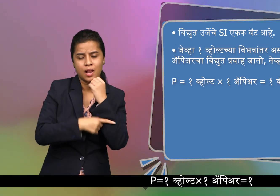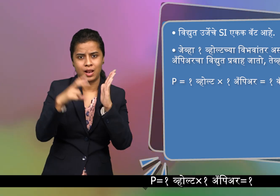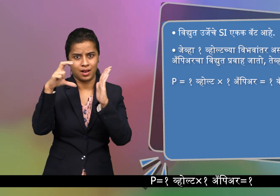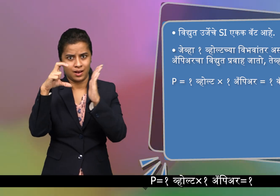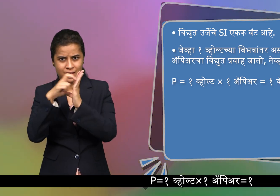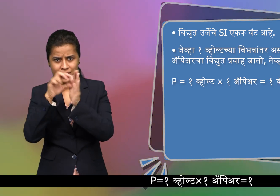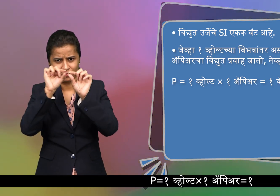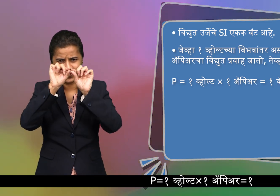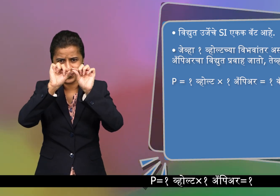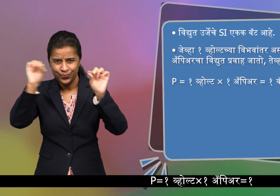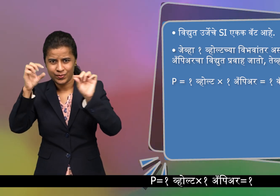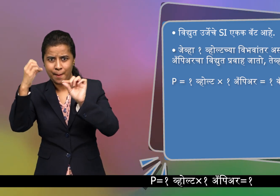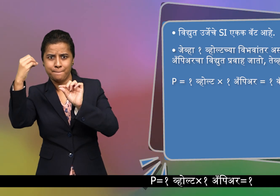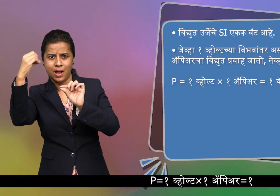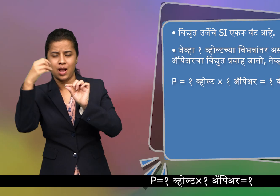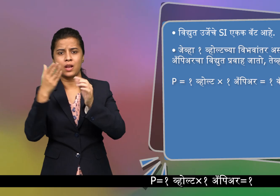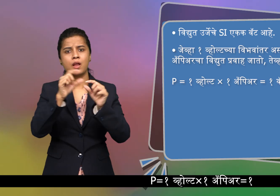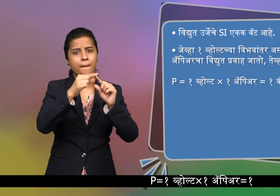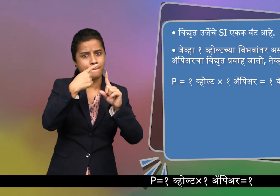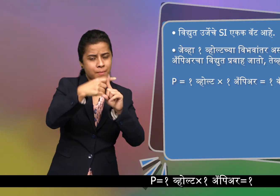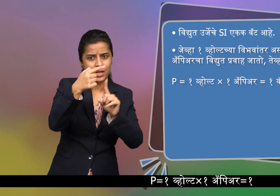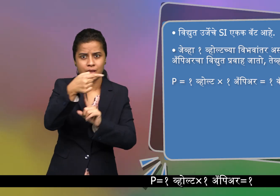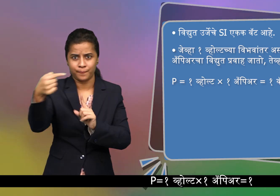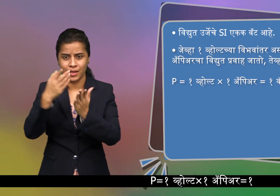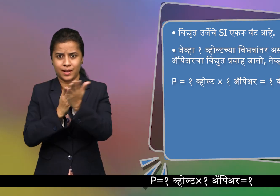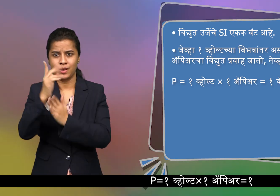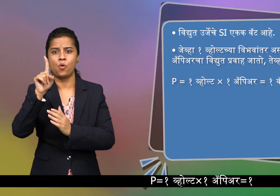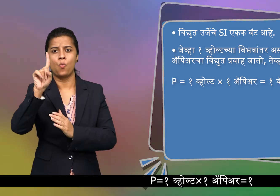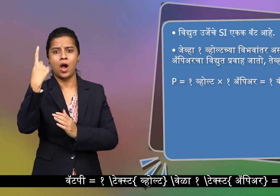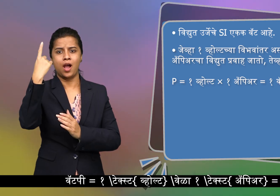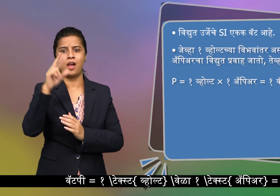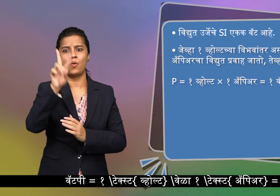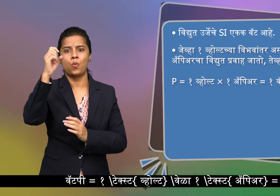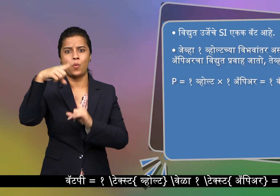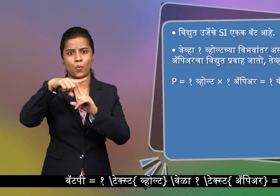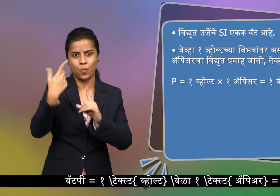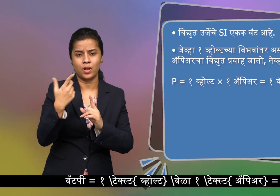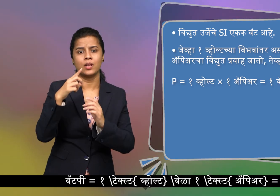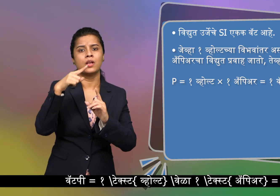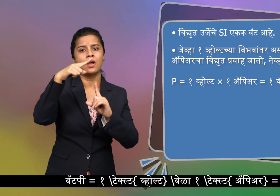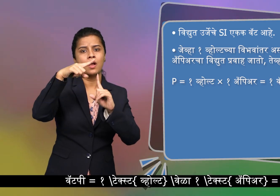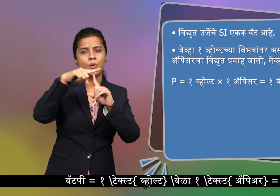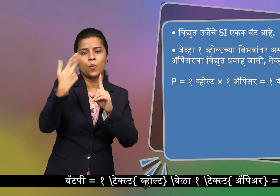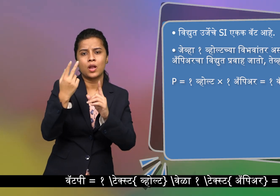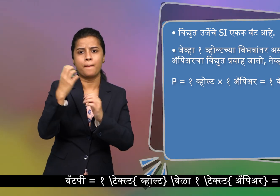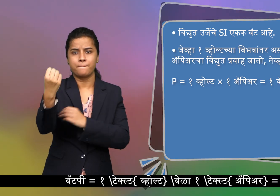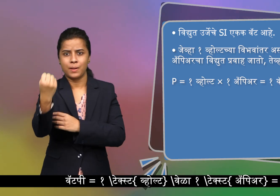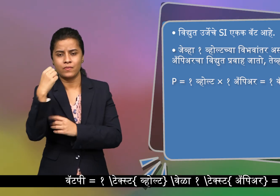P बरोबर 1 व्होल्ट गुणिले 1 अँपिअर बरोबर 1 वॅट. P बरोबर 1 टेक्स्ट व्होल्ट टाइम्स